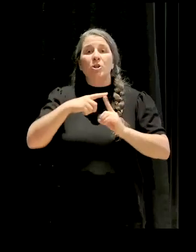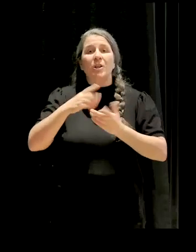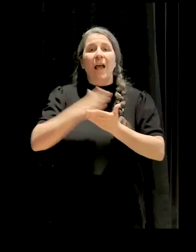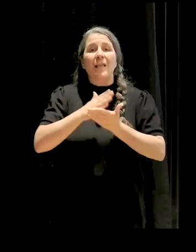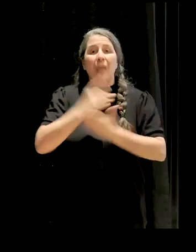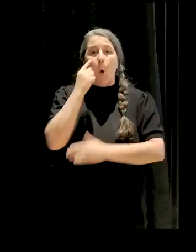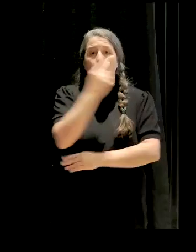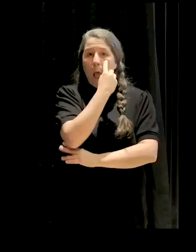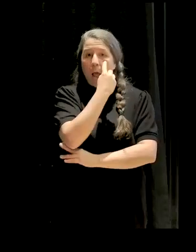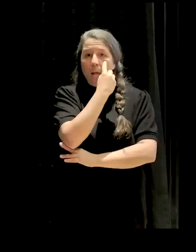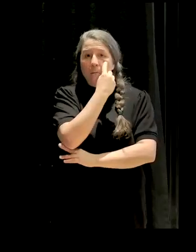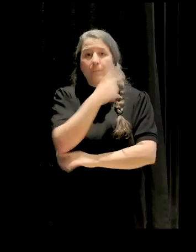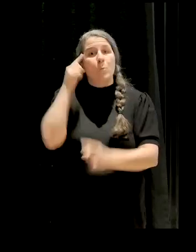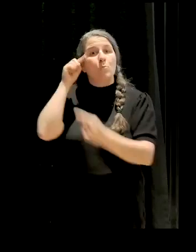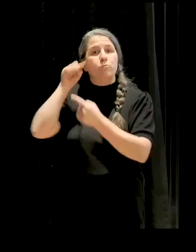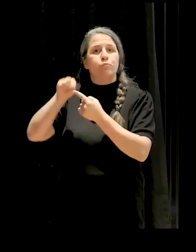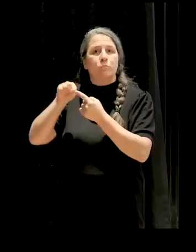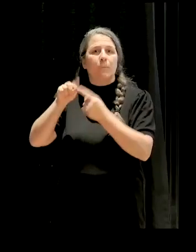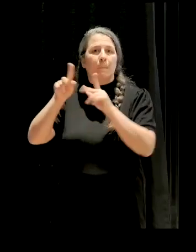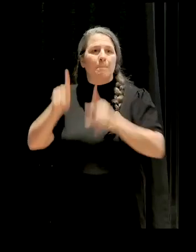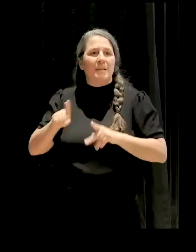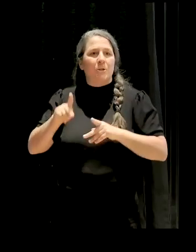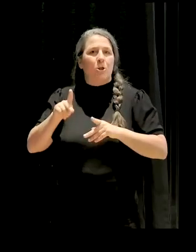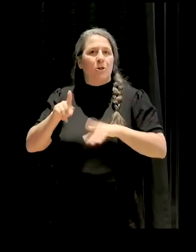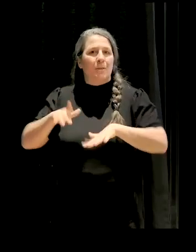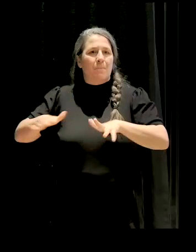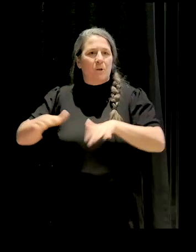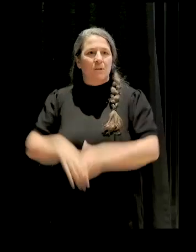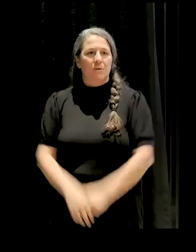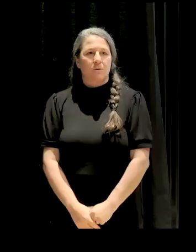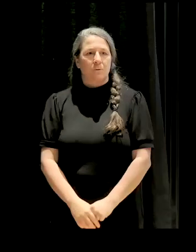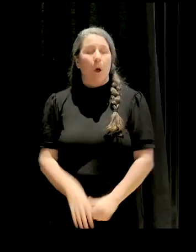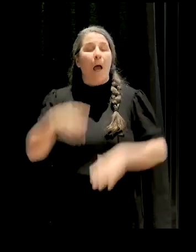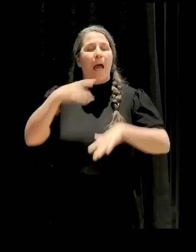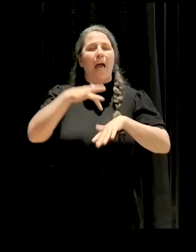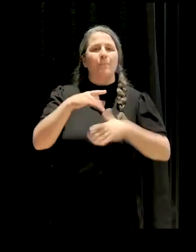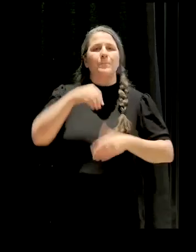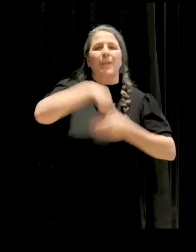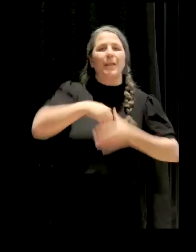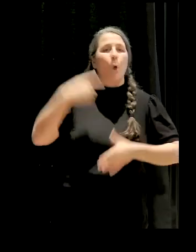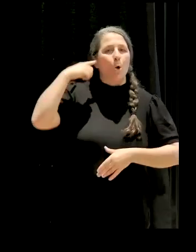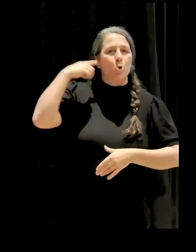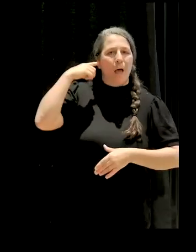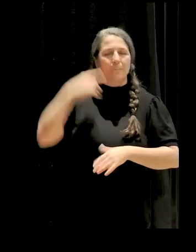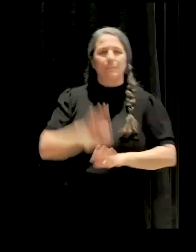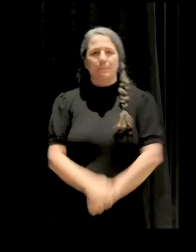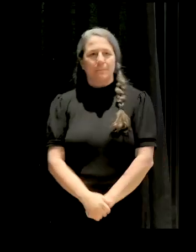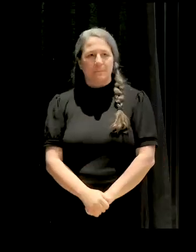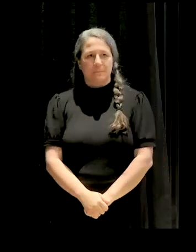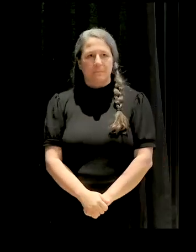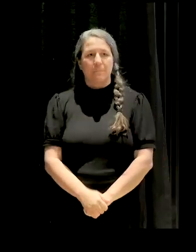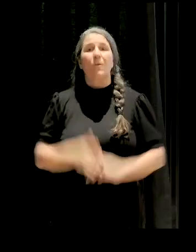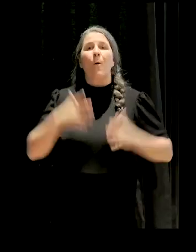intra-auriculaires, qui sont destinées justement pour les personnes avec la maladie de Parkinson. Notre deuxième objectif, c'était vraiment de développer un protocole